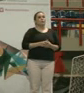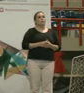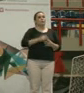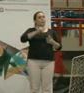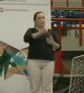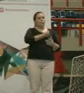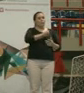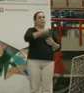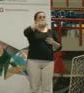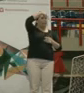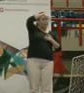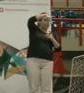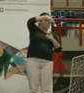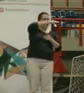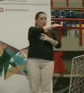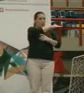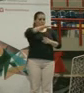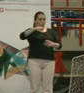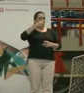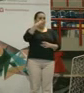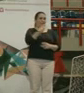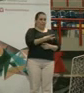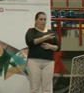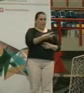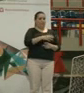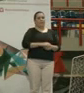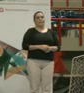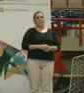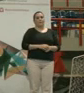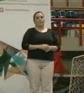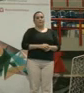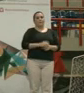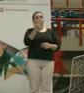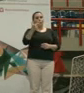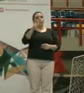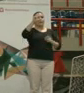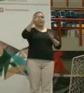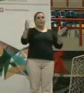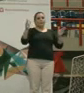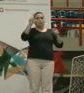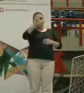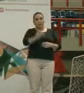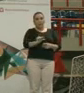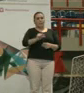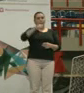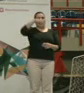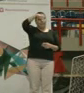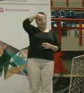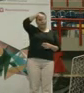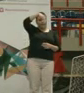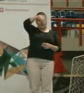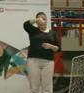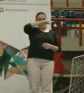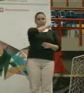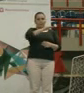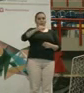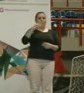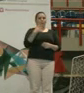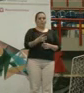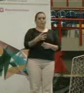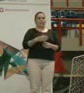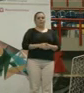M sobre 3. E o outro cateto vai reduzir M sobre 4. Pessoal, se